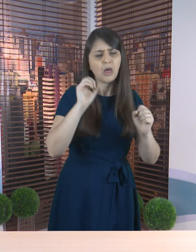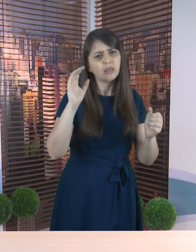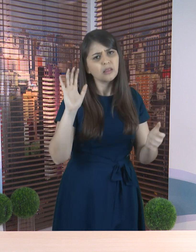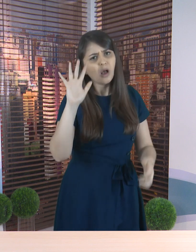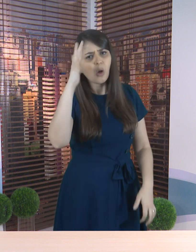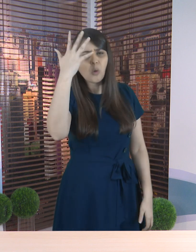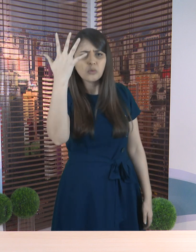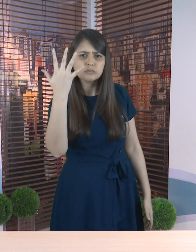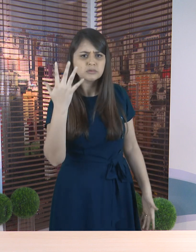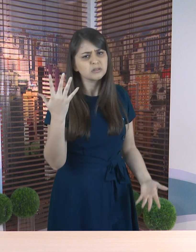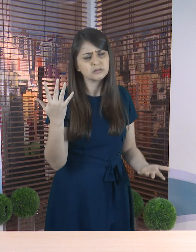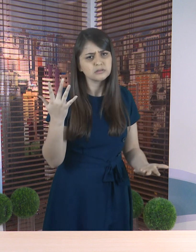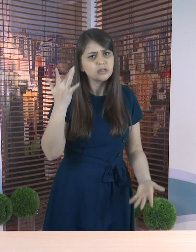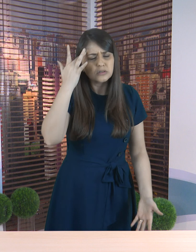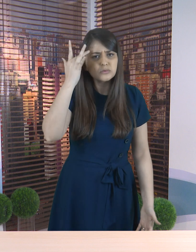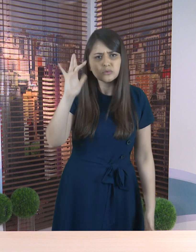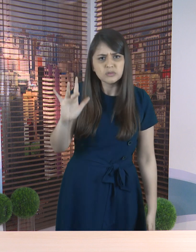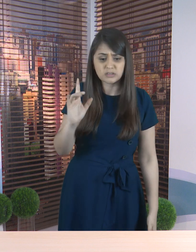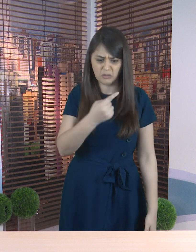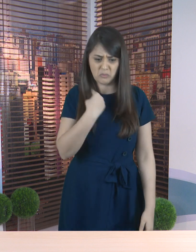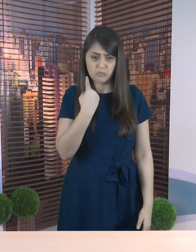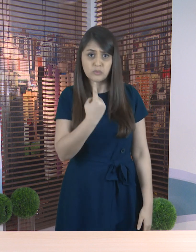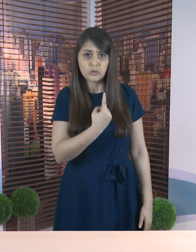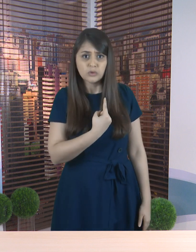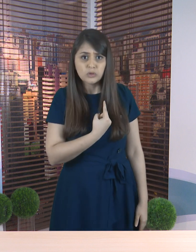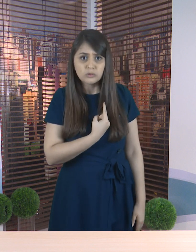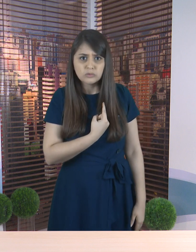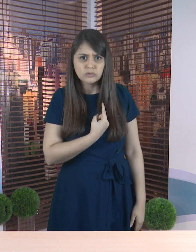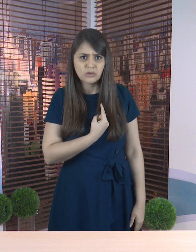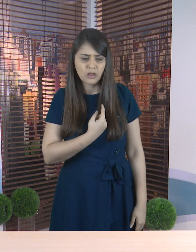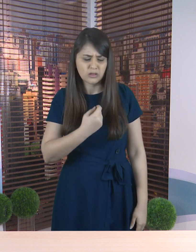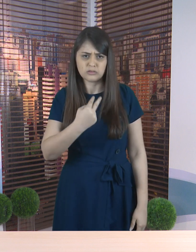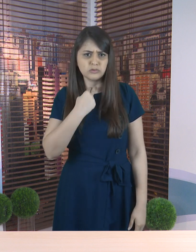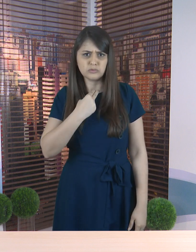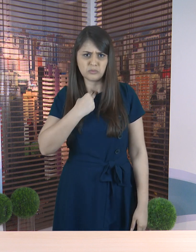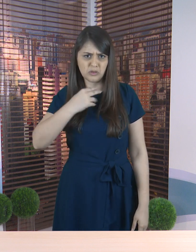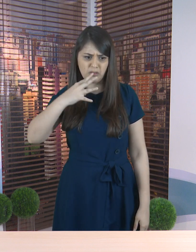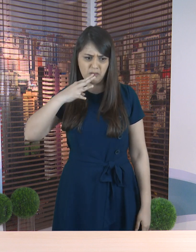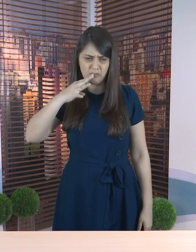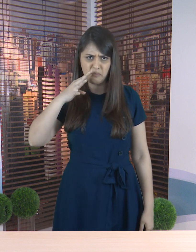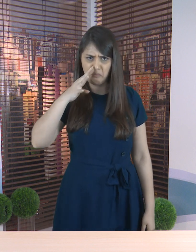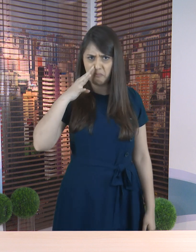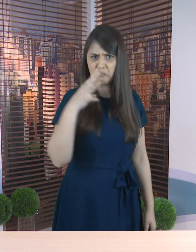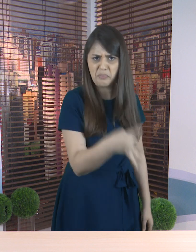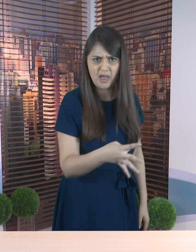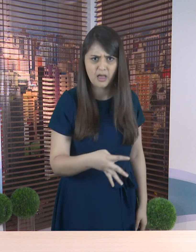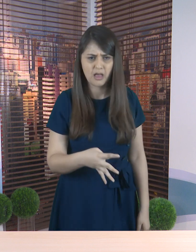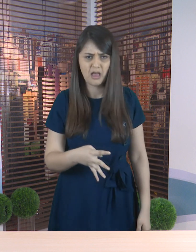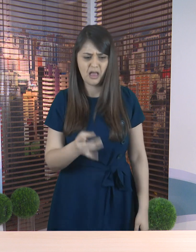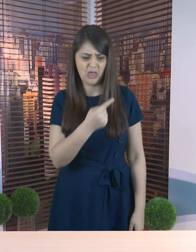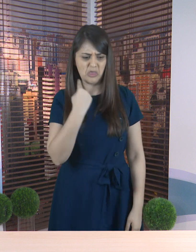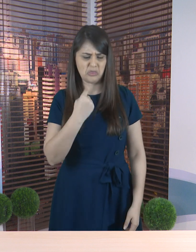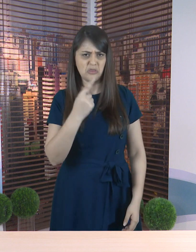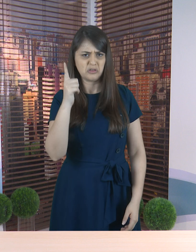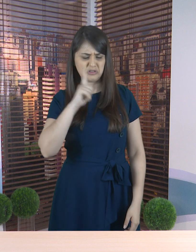agir como os legalistas, que pensam poder controlar as forças da vida e a vida dos